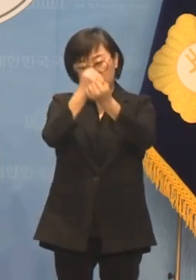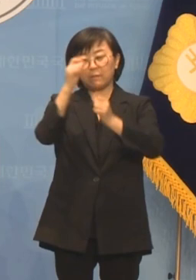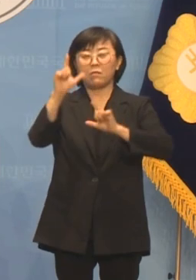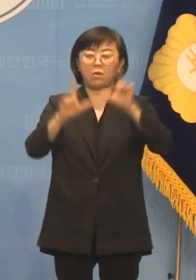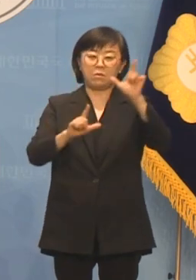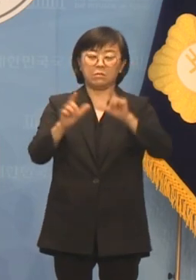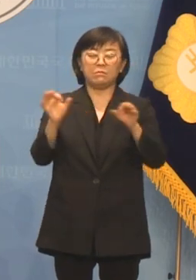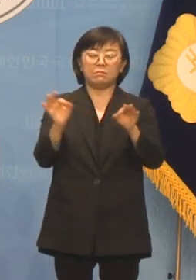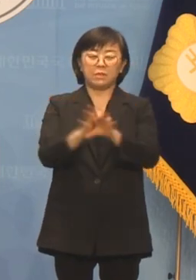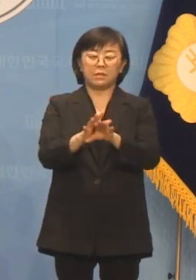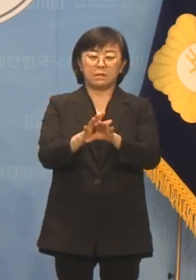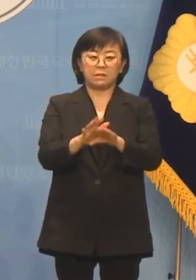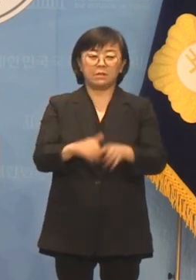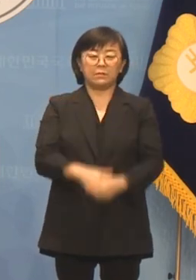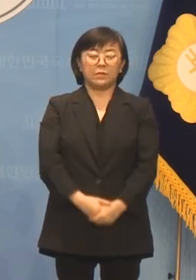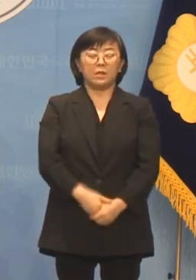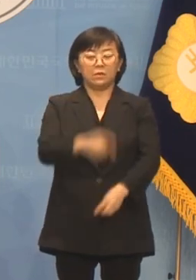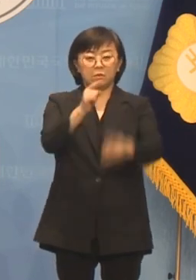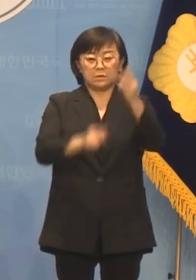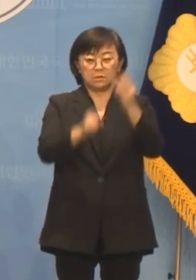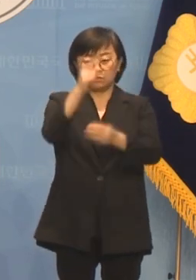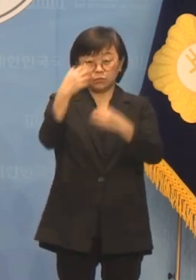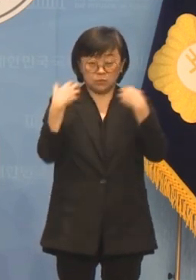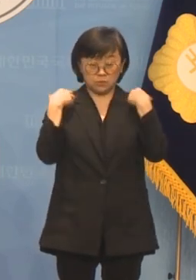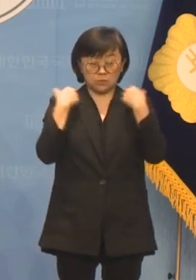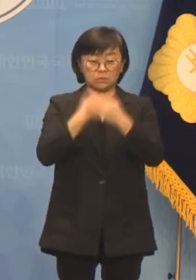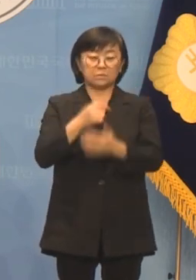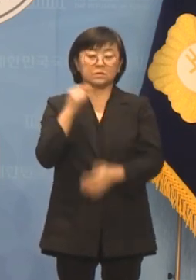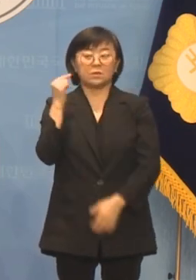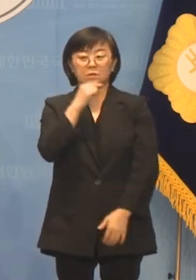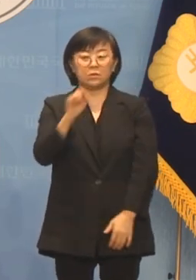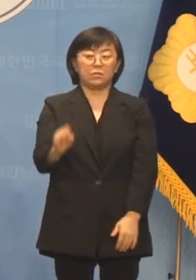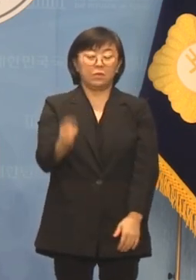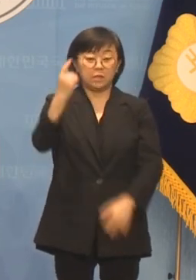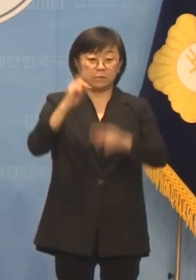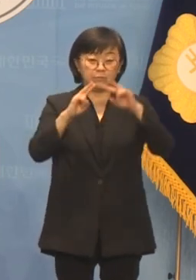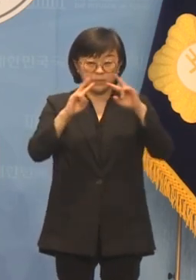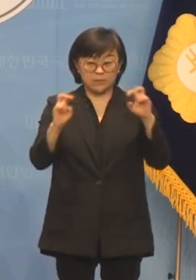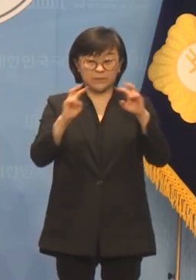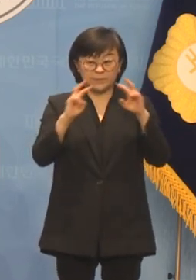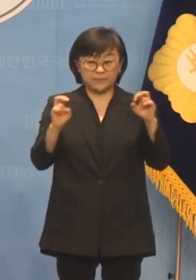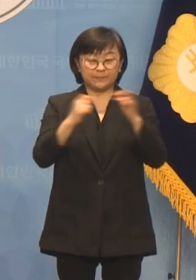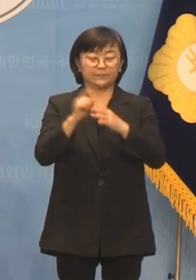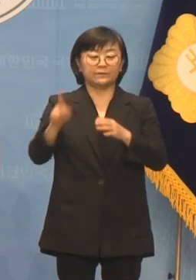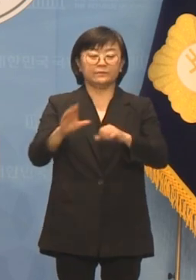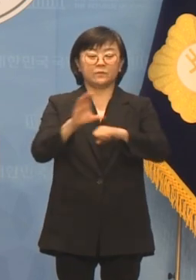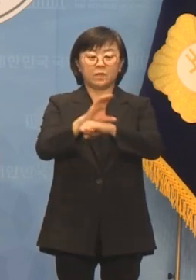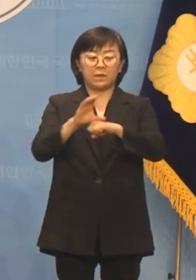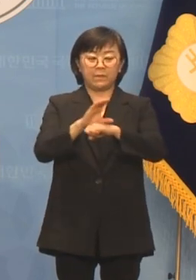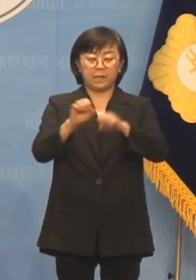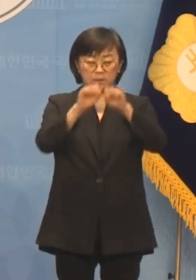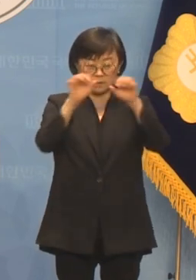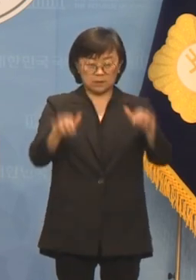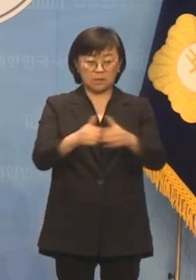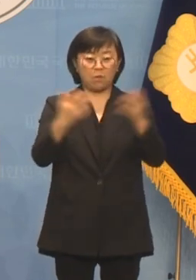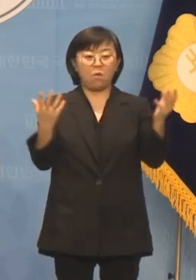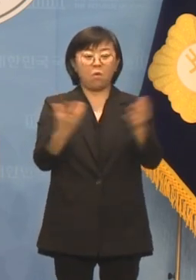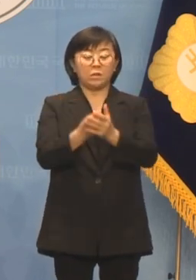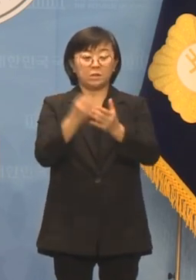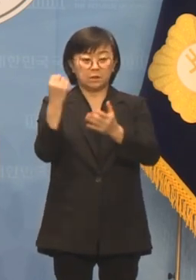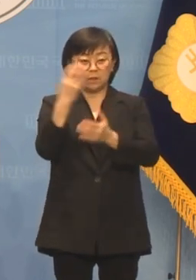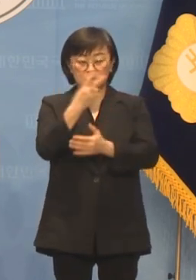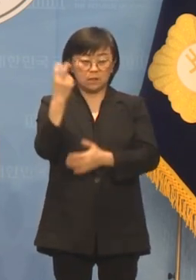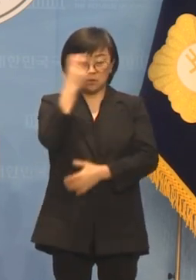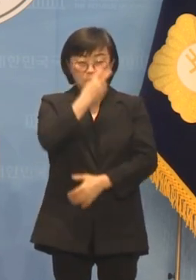멈추십시오. 윤석열 정부는 철저한 원인 분석과 전산망 시스템 전면